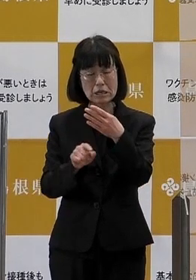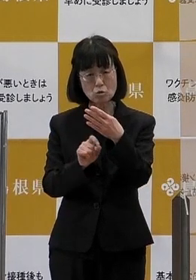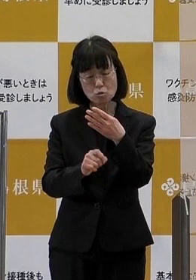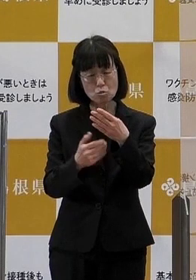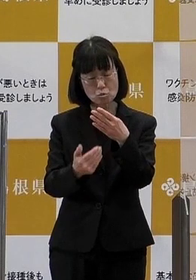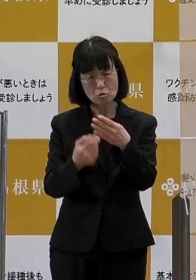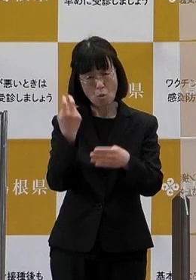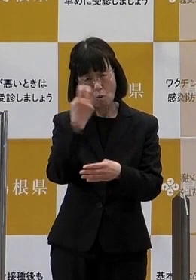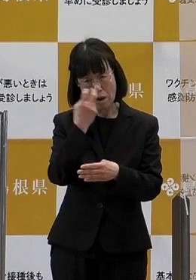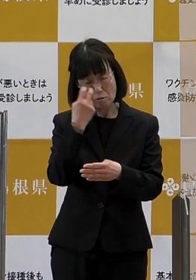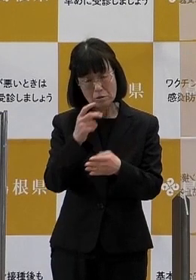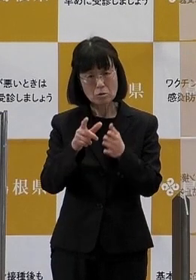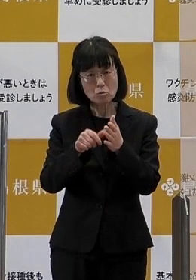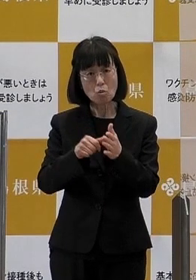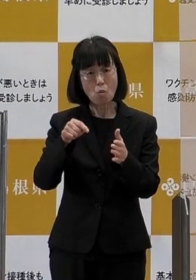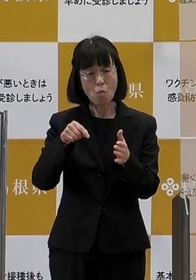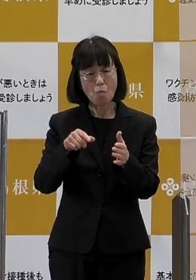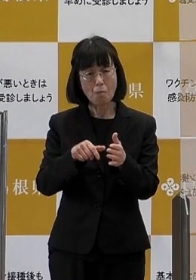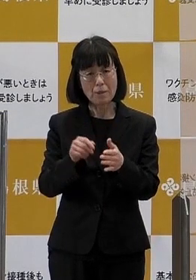認分で